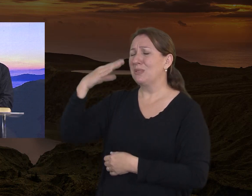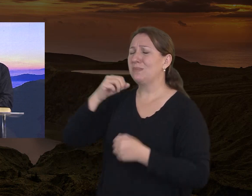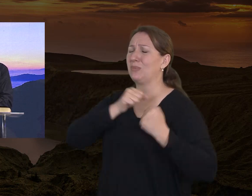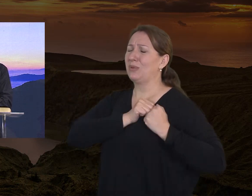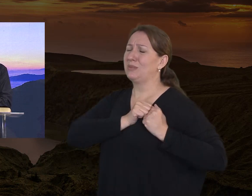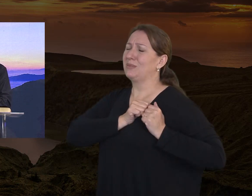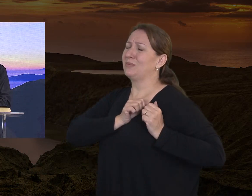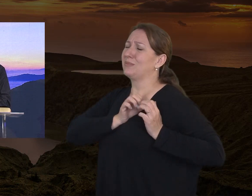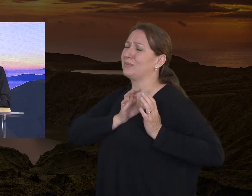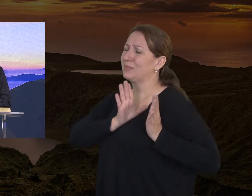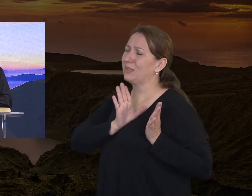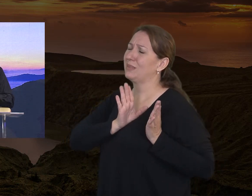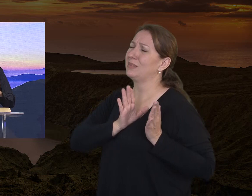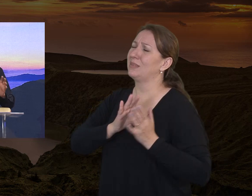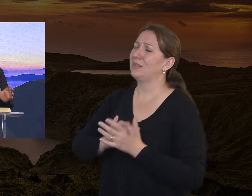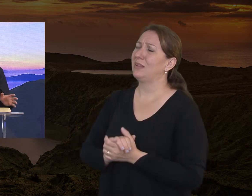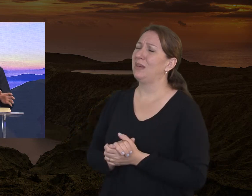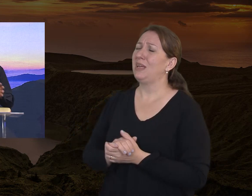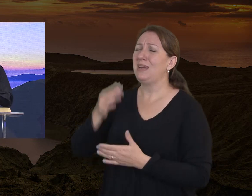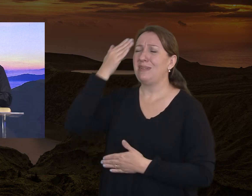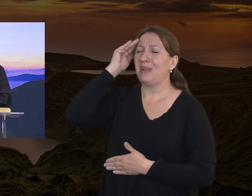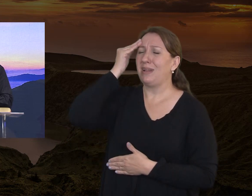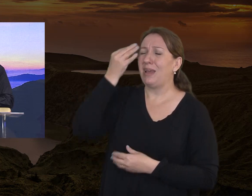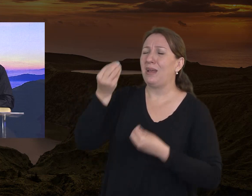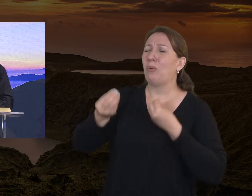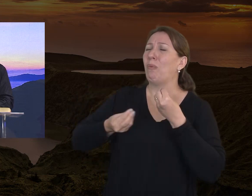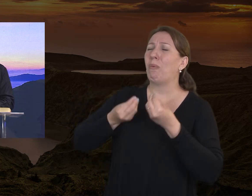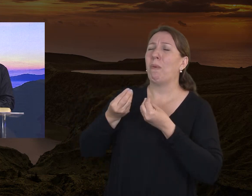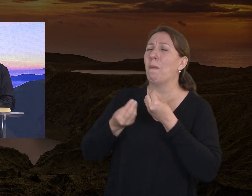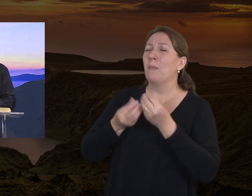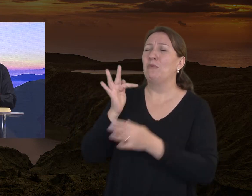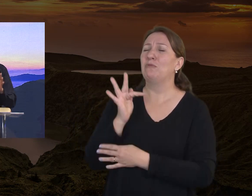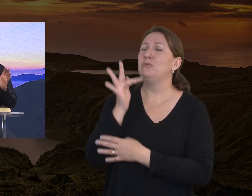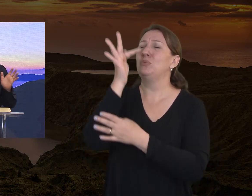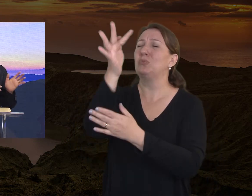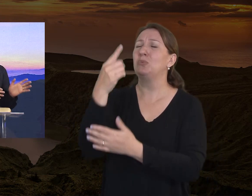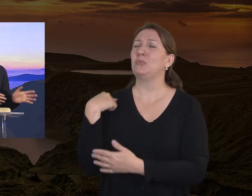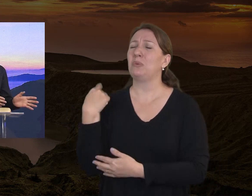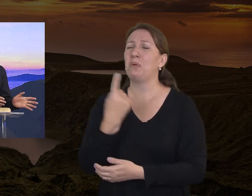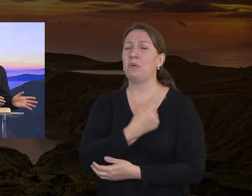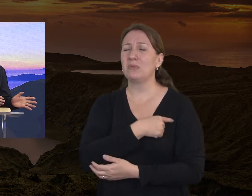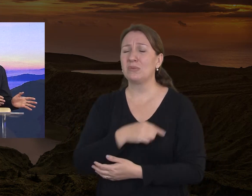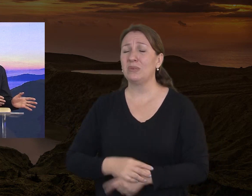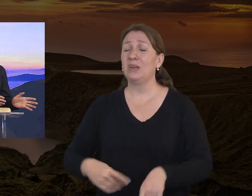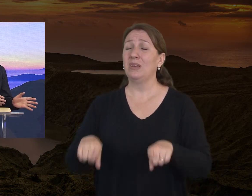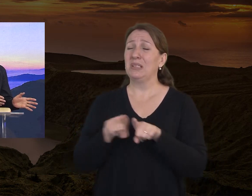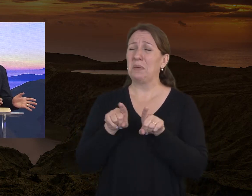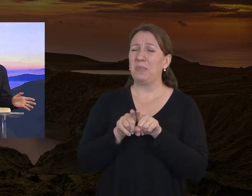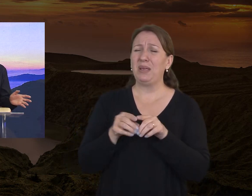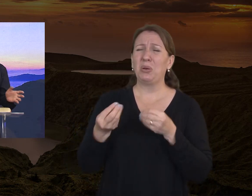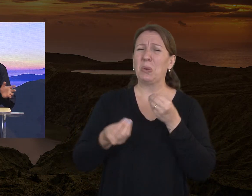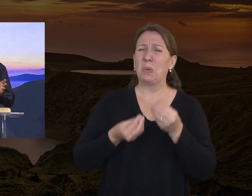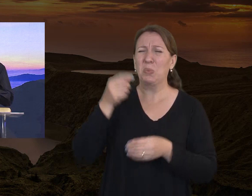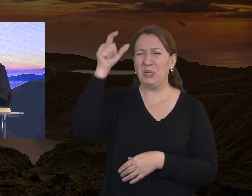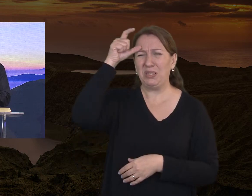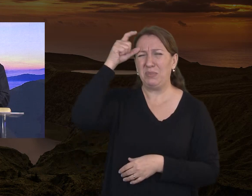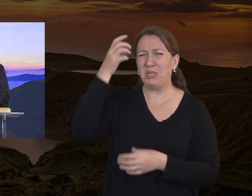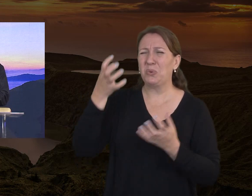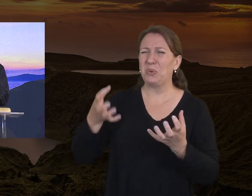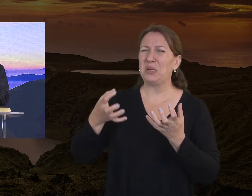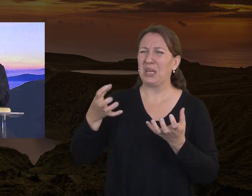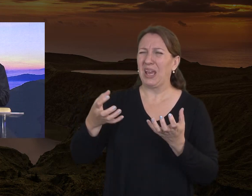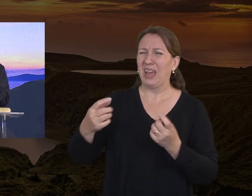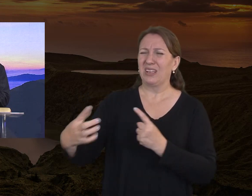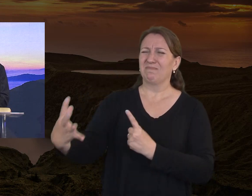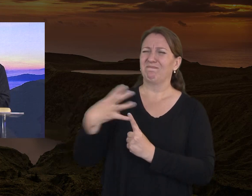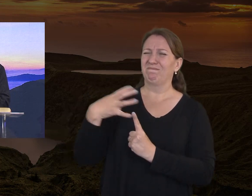coração, para nós sabermos, Senhor, de onde viemos, para onde vamos, como o inimigo quer, Senhor, agir na nossa vida e como